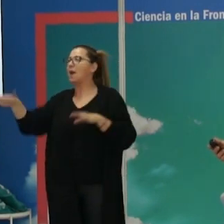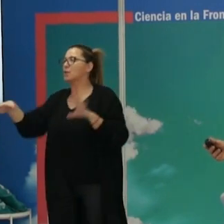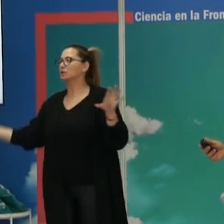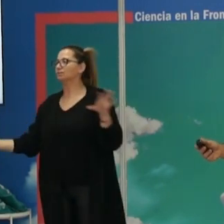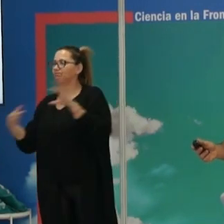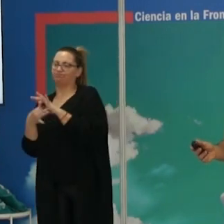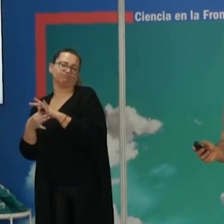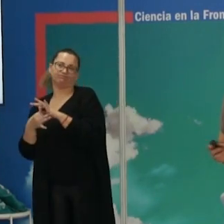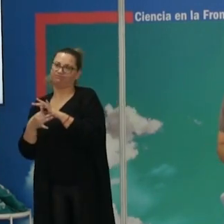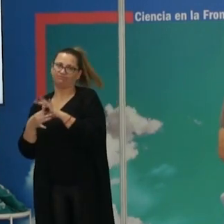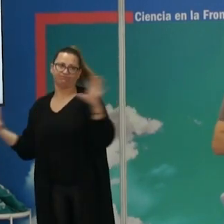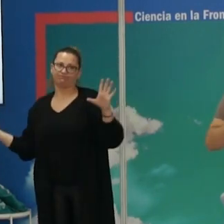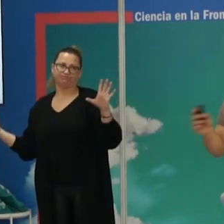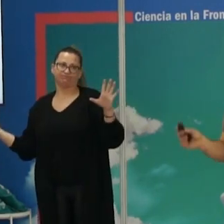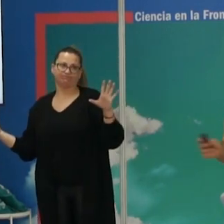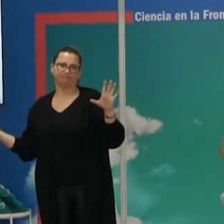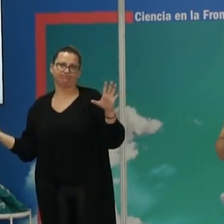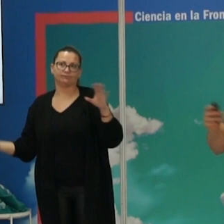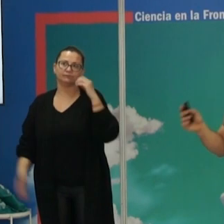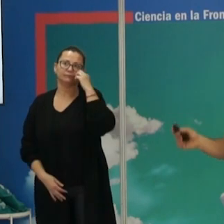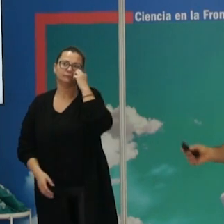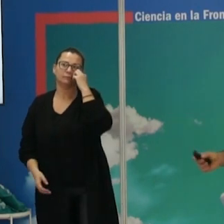supuesto, a pesar de